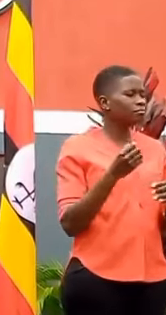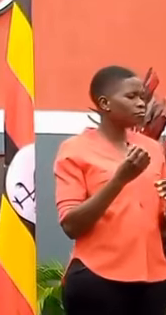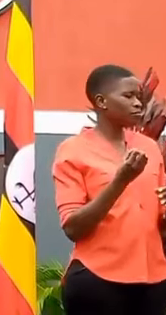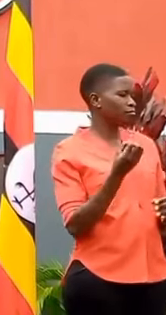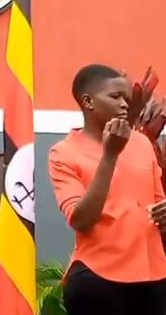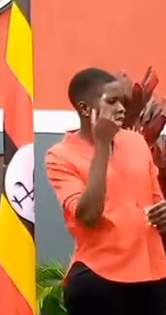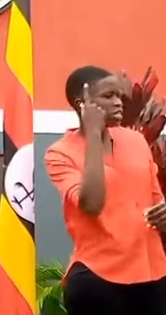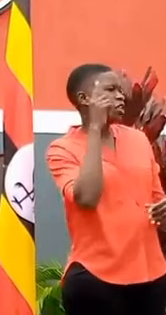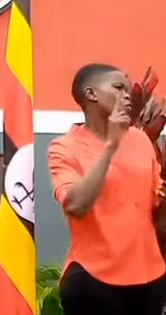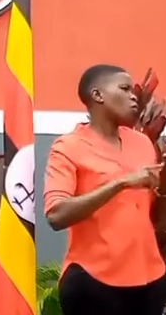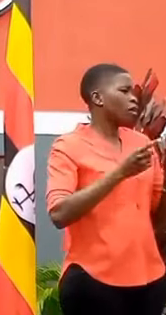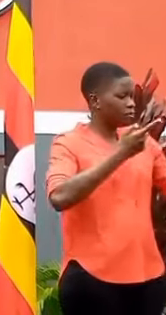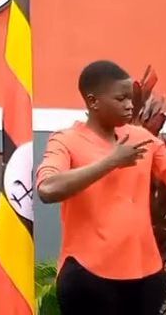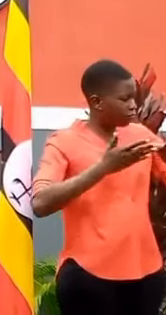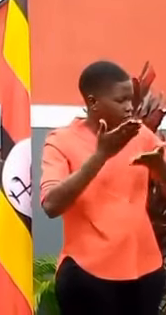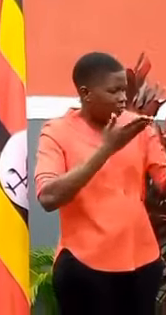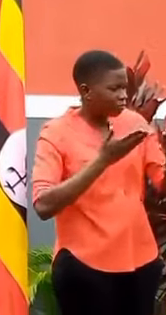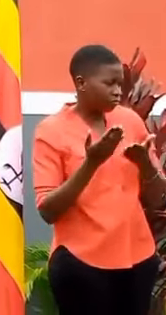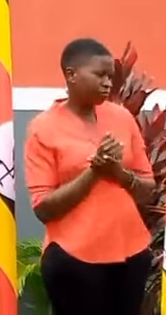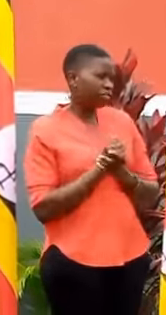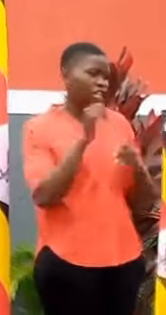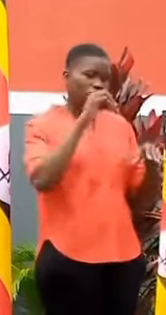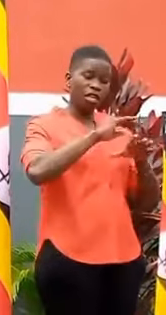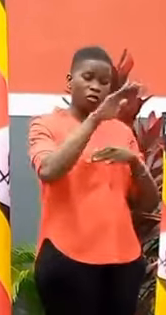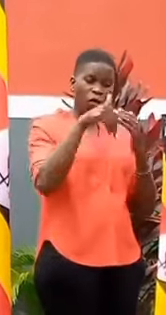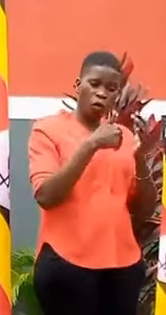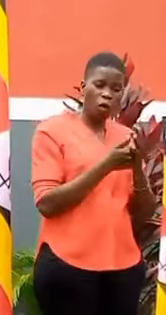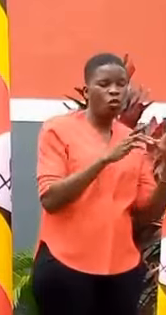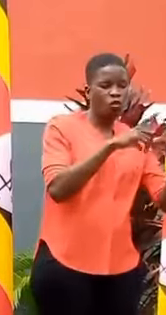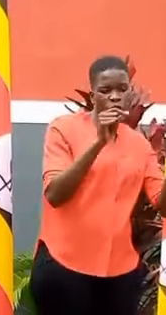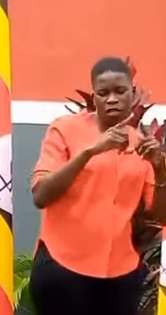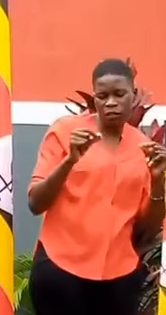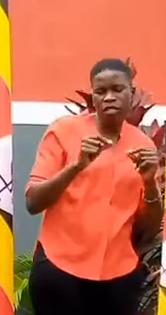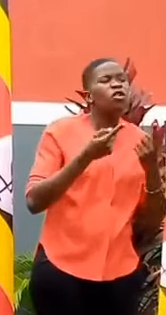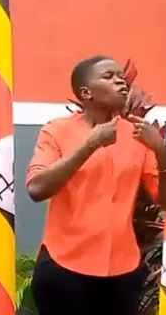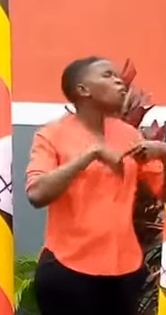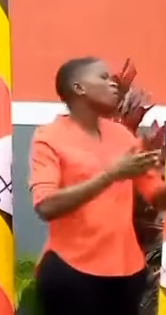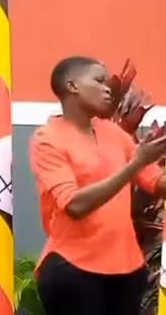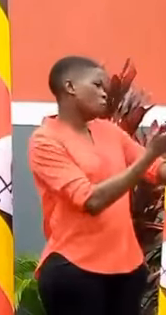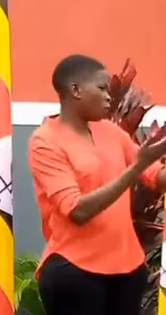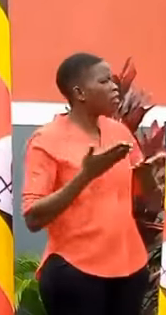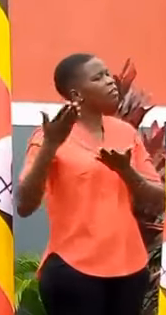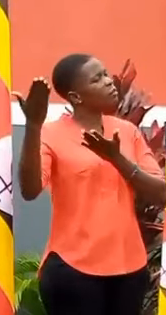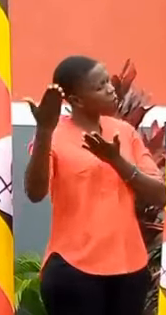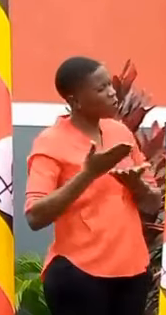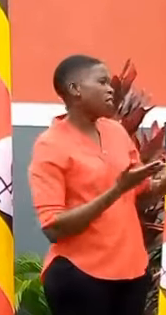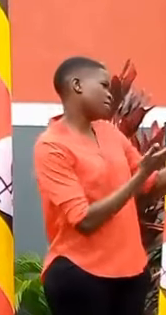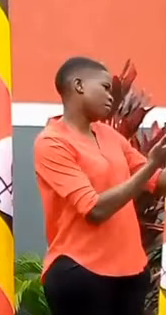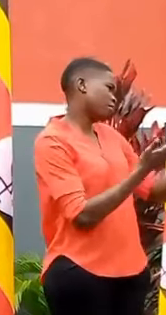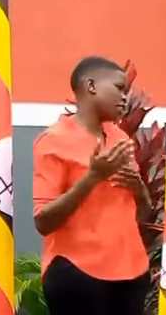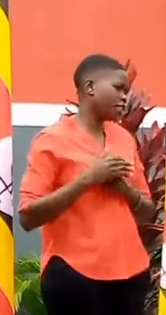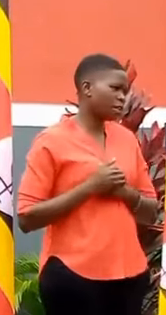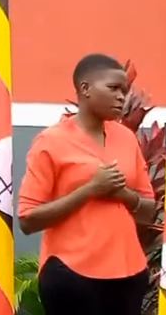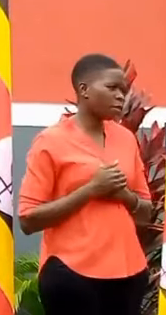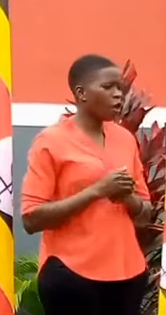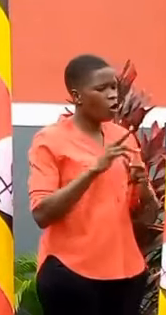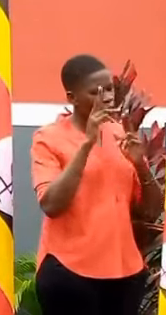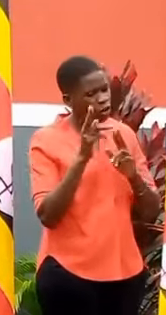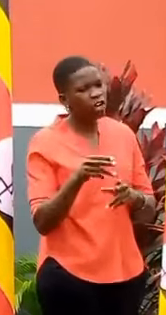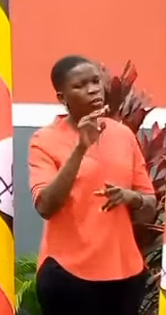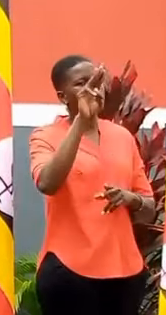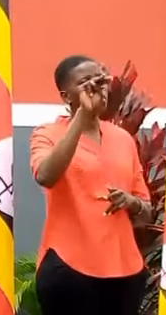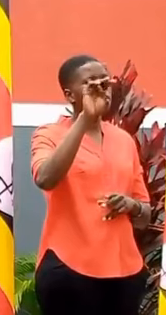bamanye nti mu bigambo bye njogedde ekisinze kibadde kyakubaaniriza. Tubaaniriza nnyo nnyo nnyo nnyo. Bano bombaju,